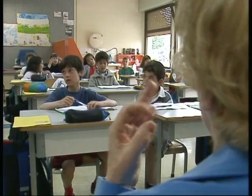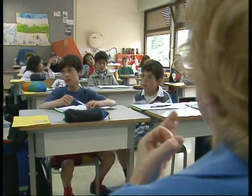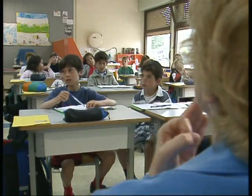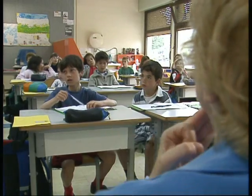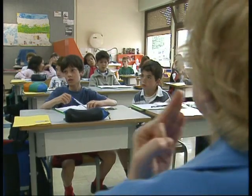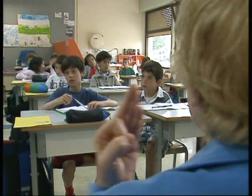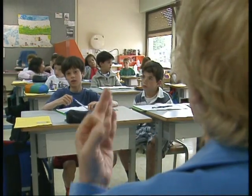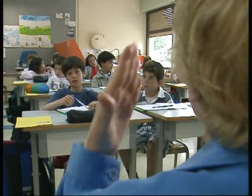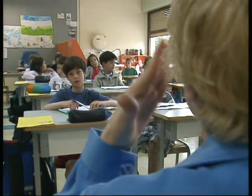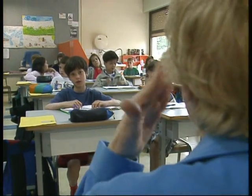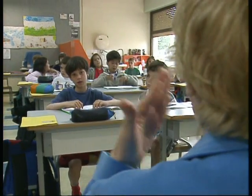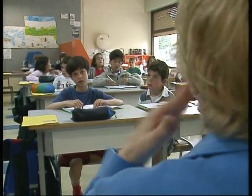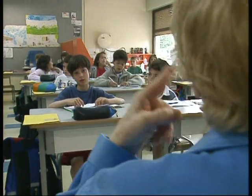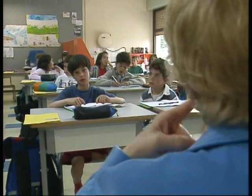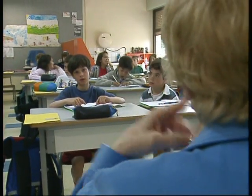le codage.